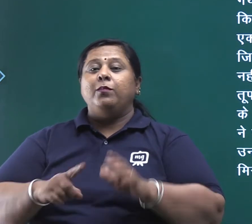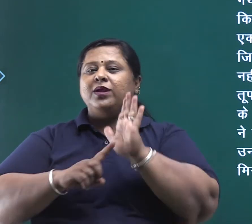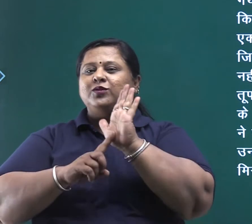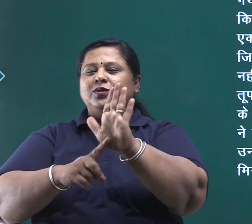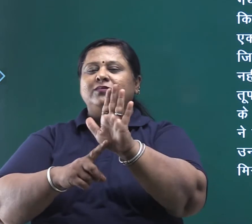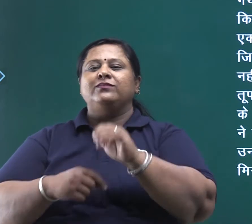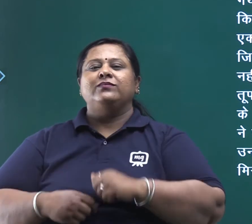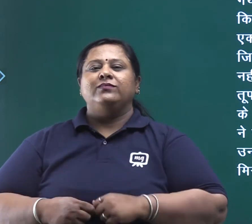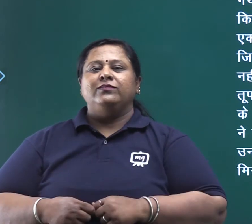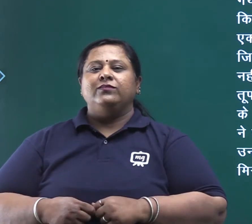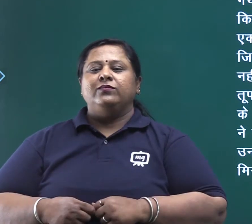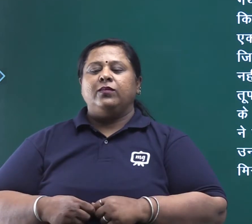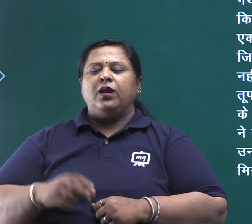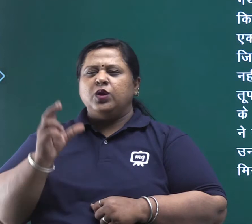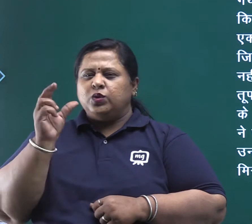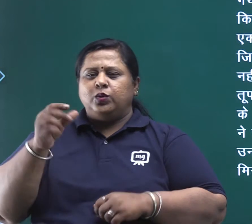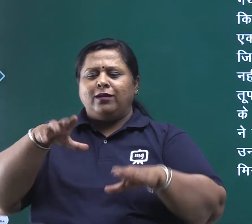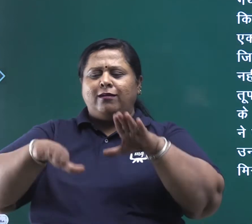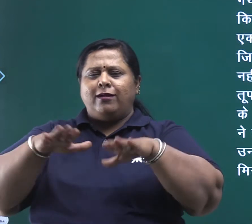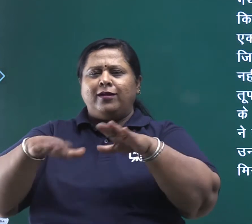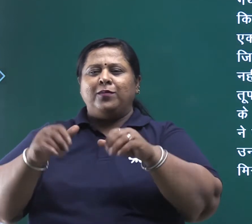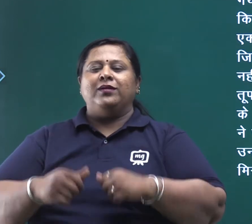प्रस्तुत लघु नाटिका में